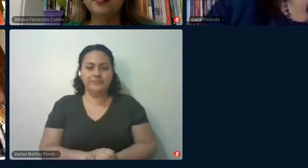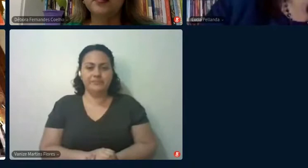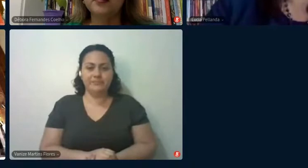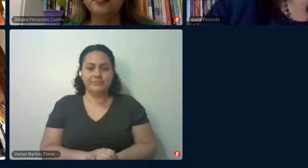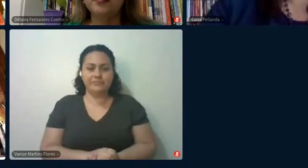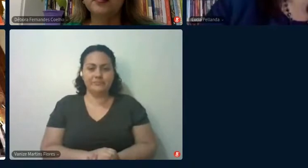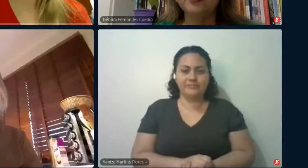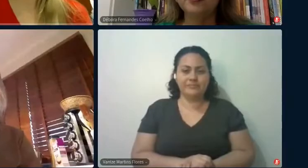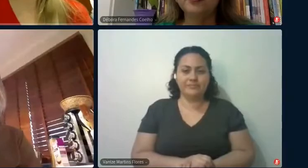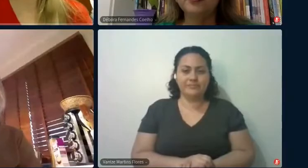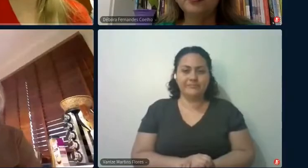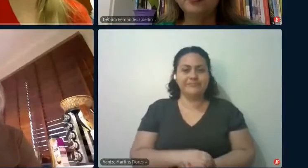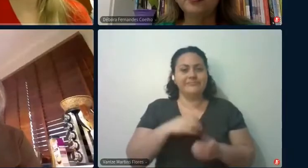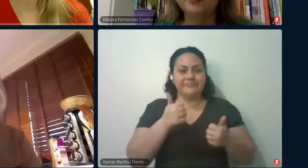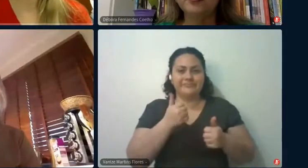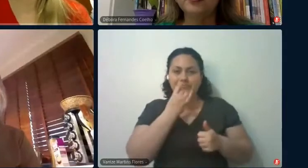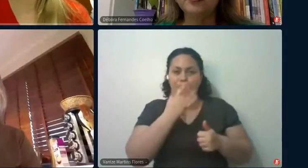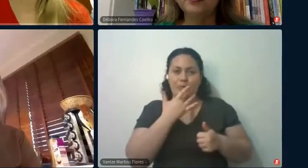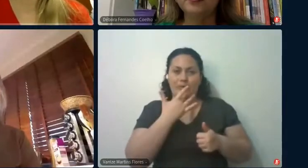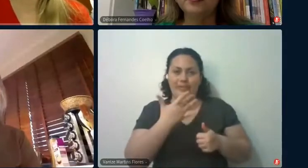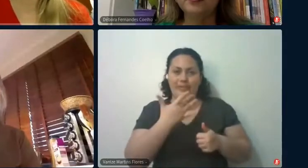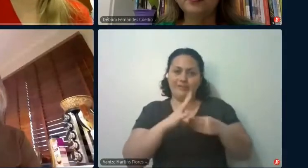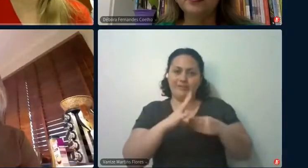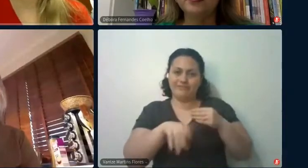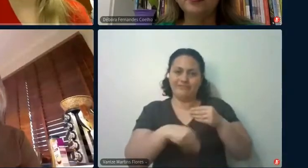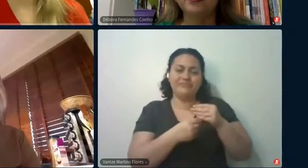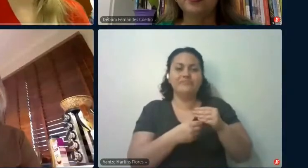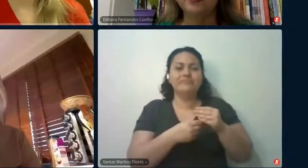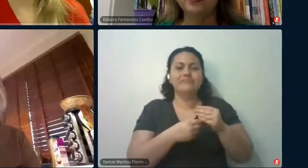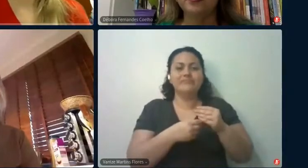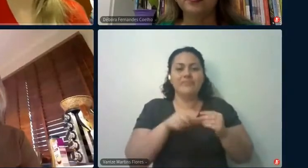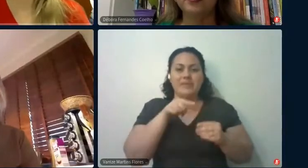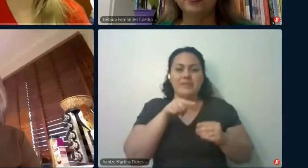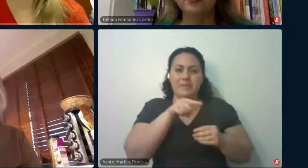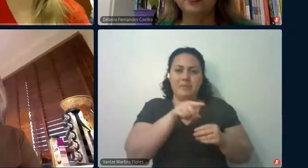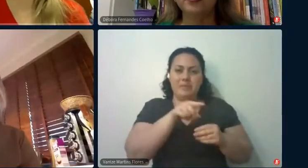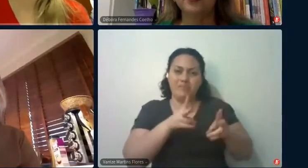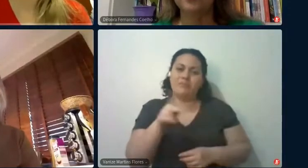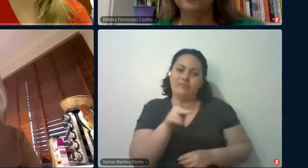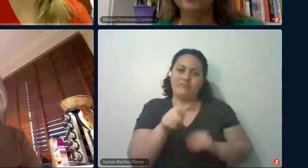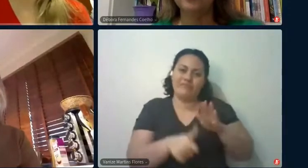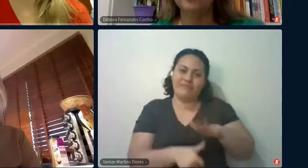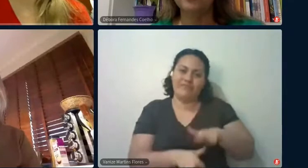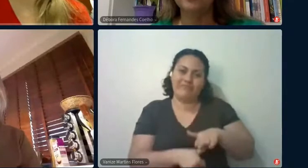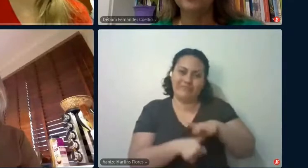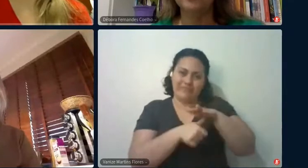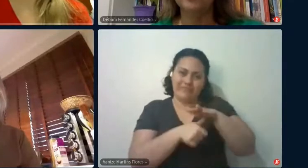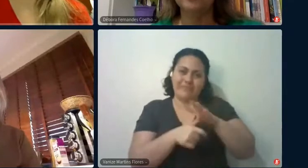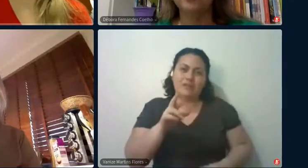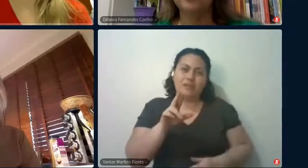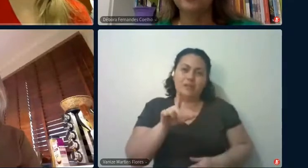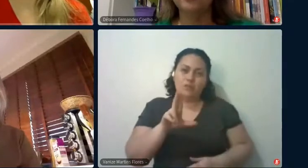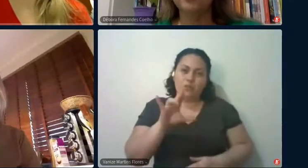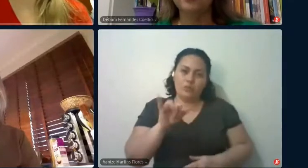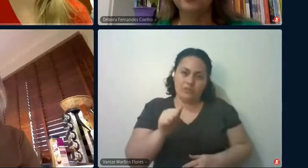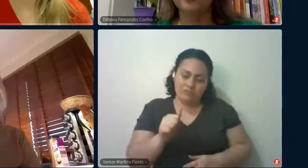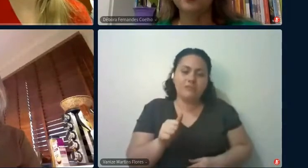pessoal, boa tarde. Eu acho que, complementando a fala da Lúcia, é importante a gente falar